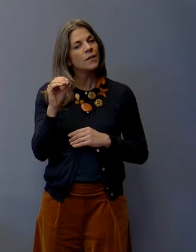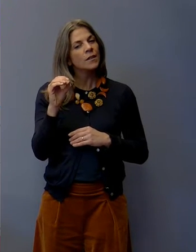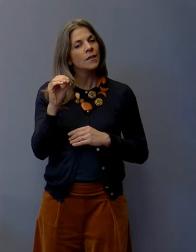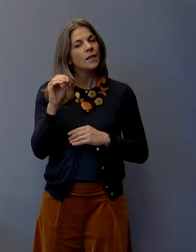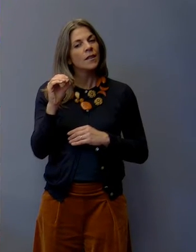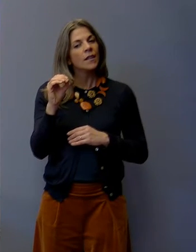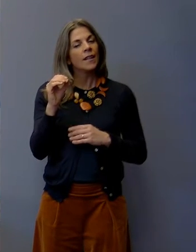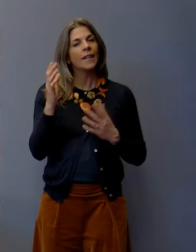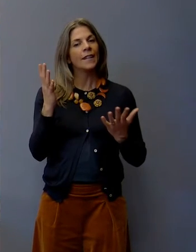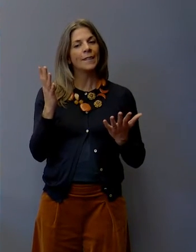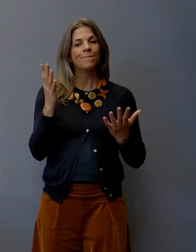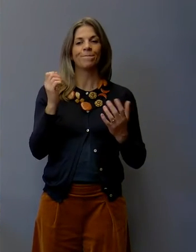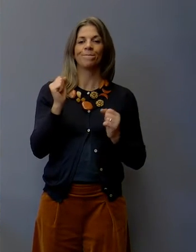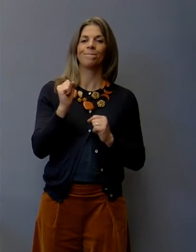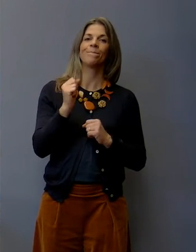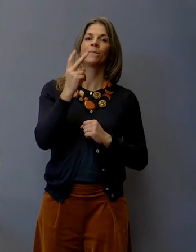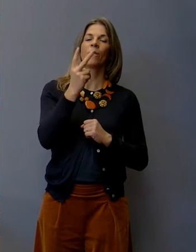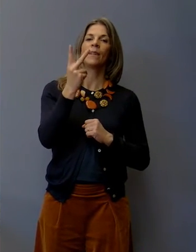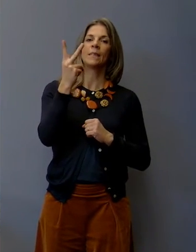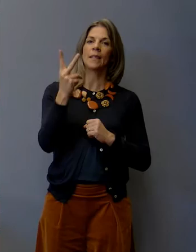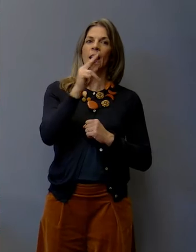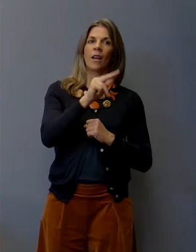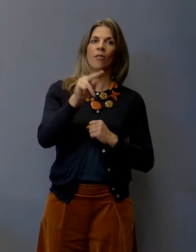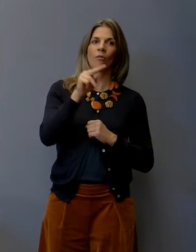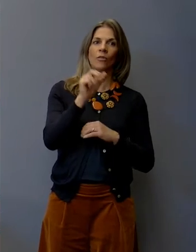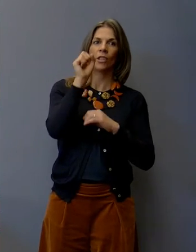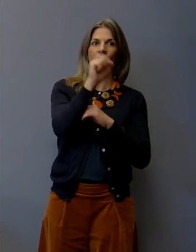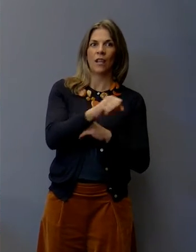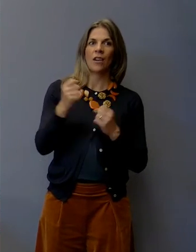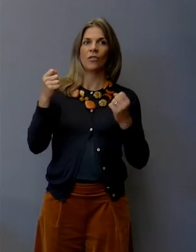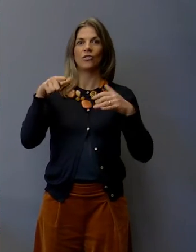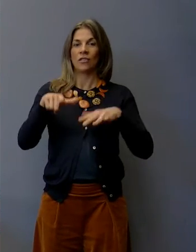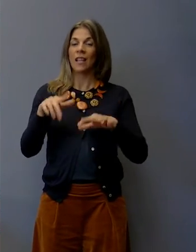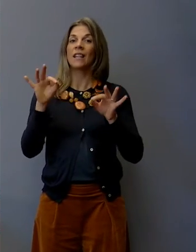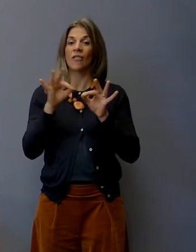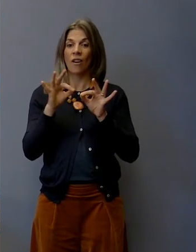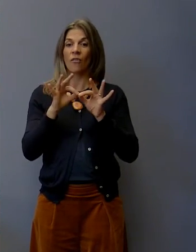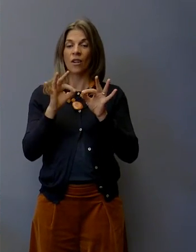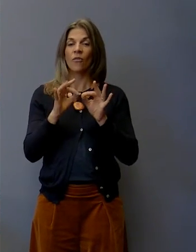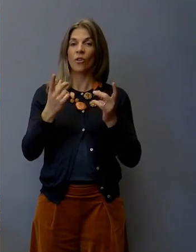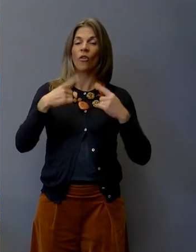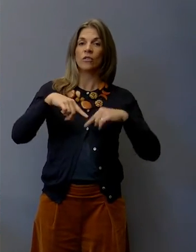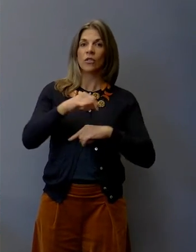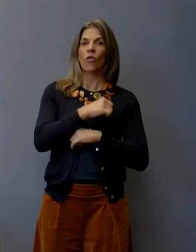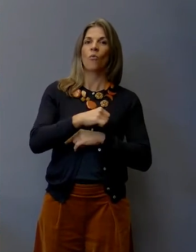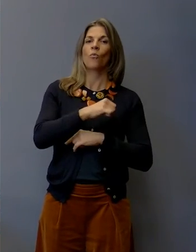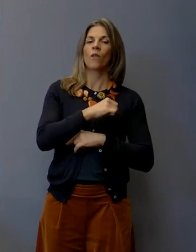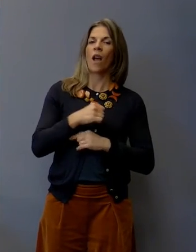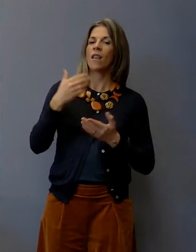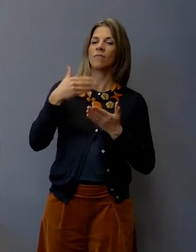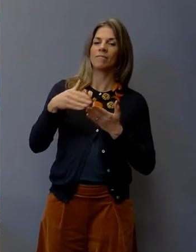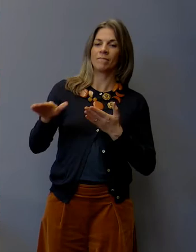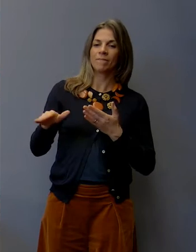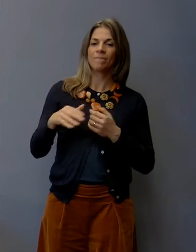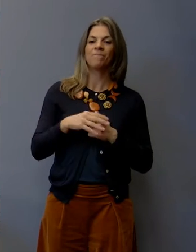23 voti contrari 17 favorevoli il consiglio comunale respinge pongo